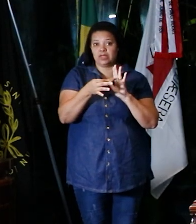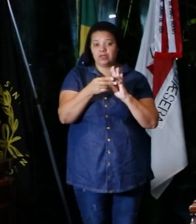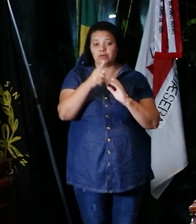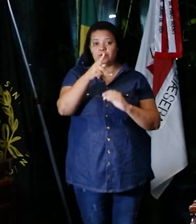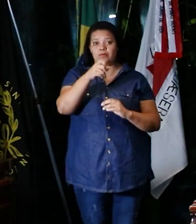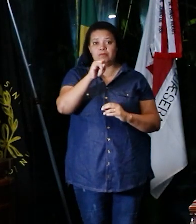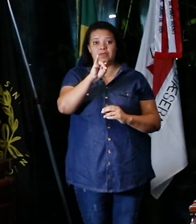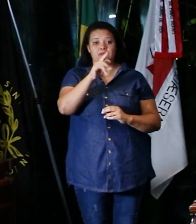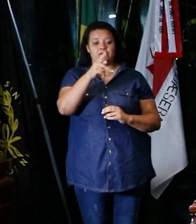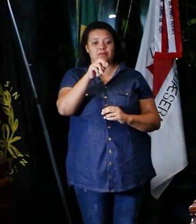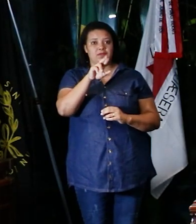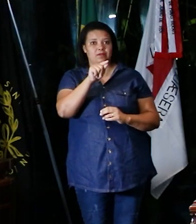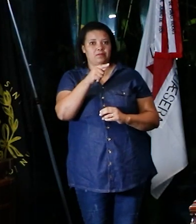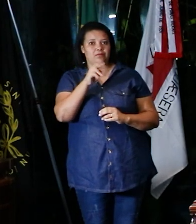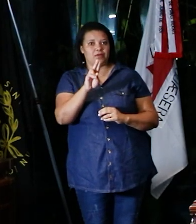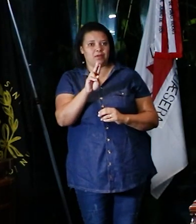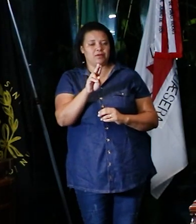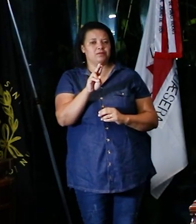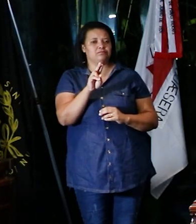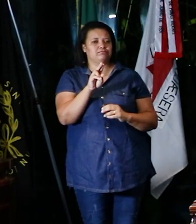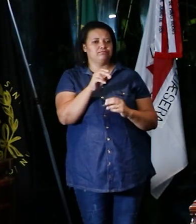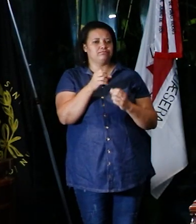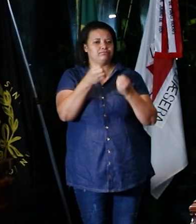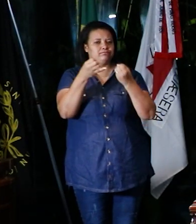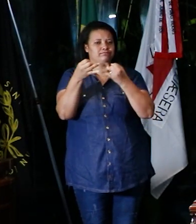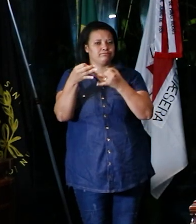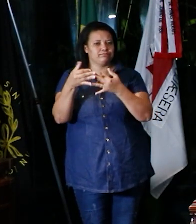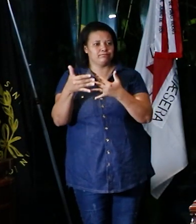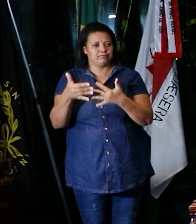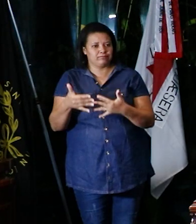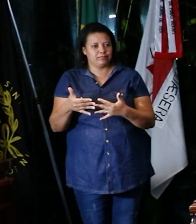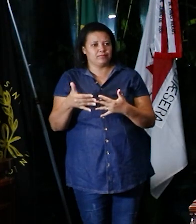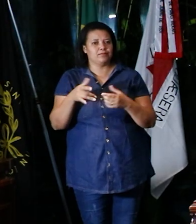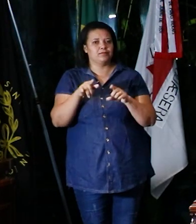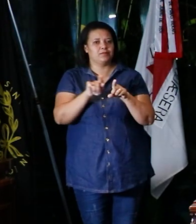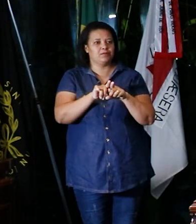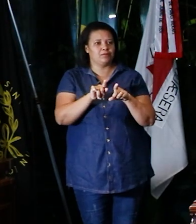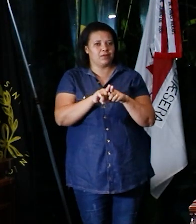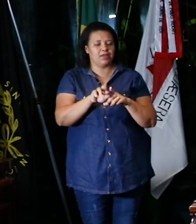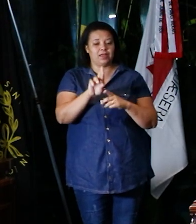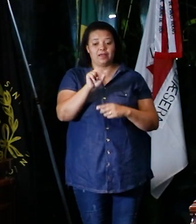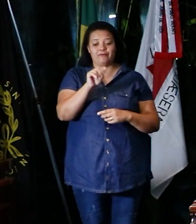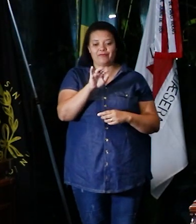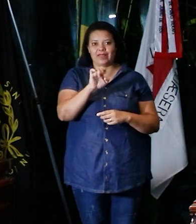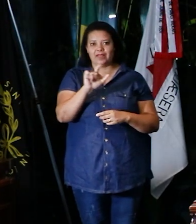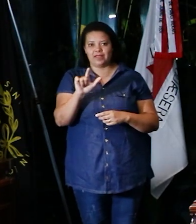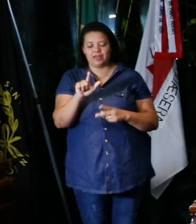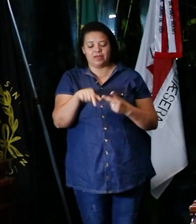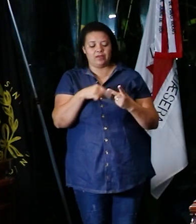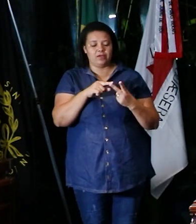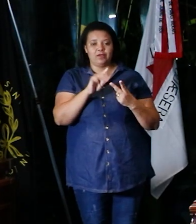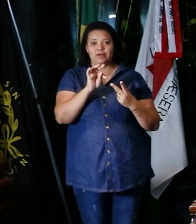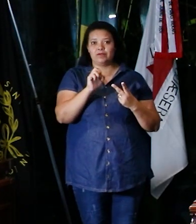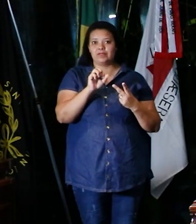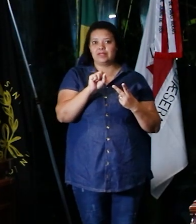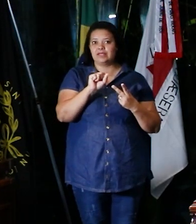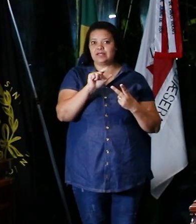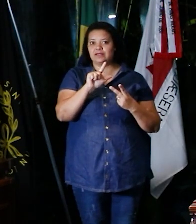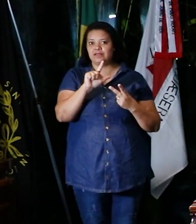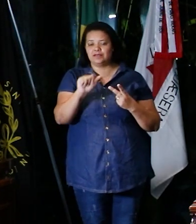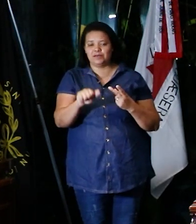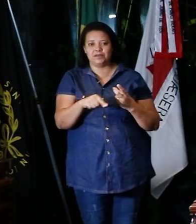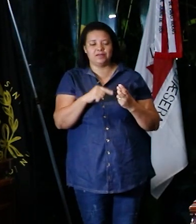fala do Vitalino, mas fala de Rafael, Van Gogh, Tarsila, Portinari,